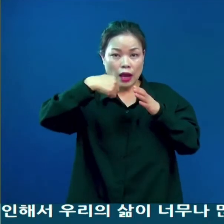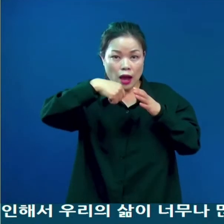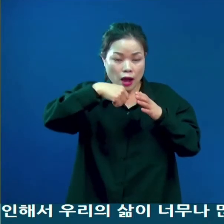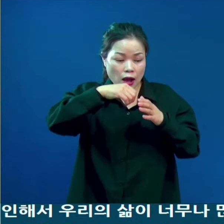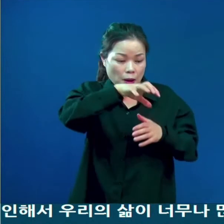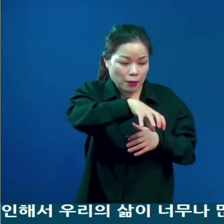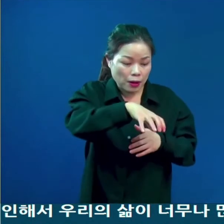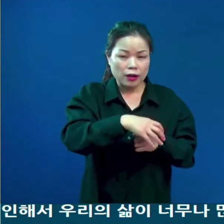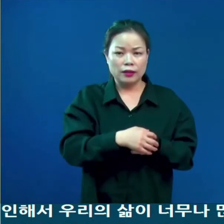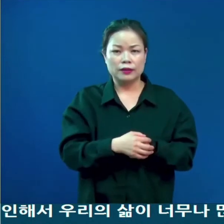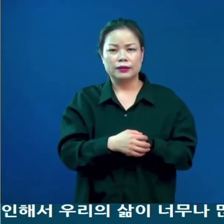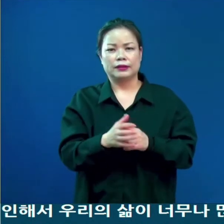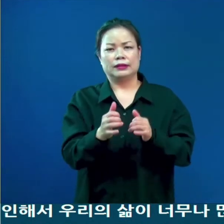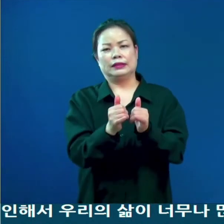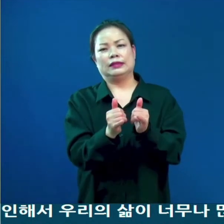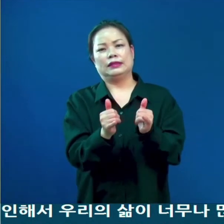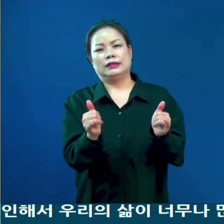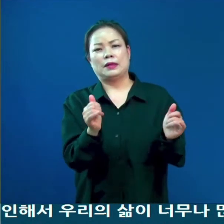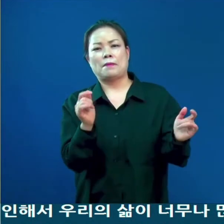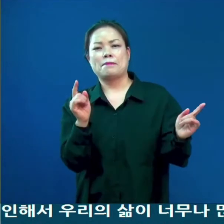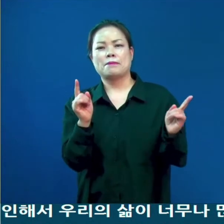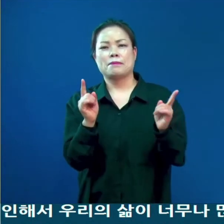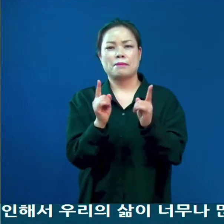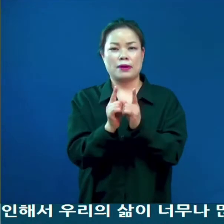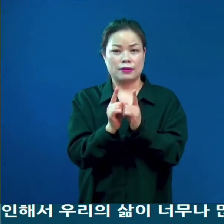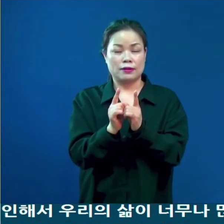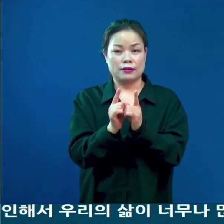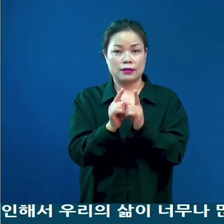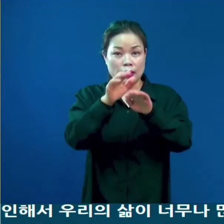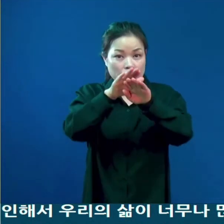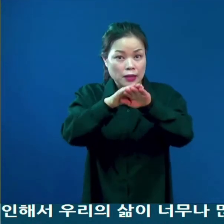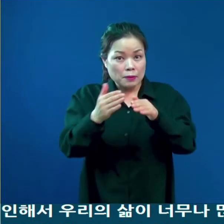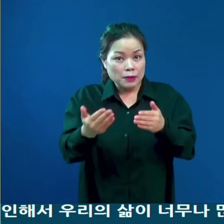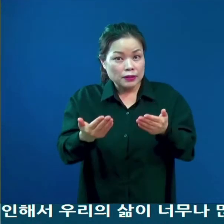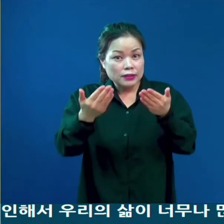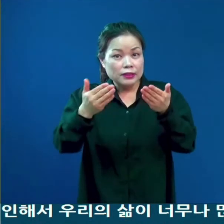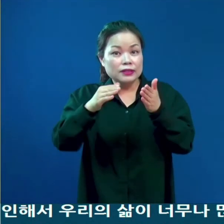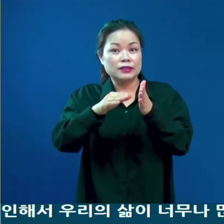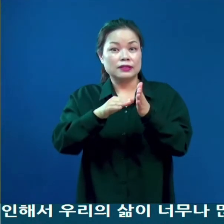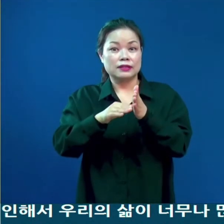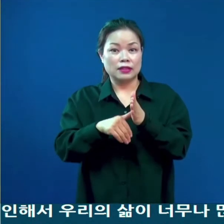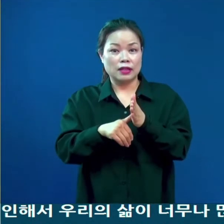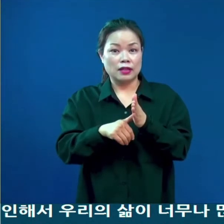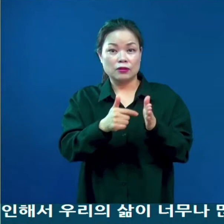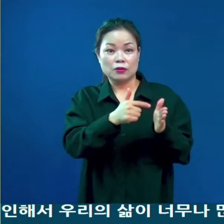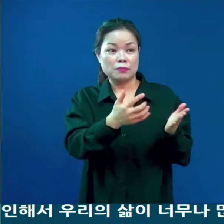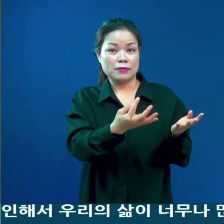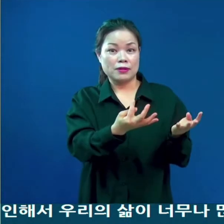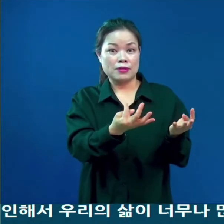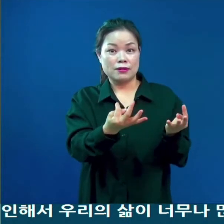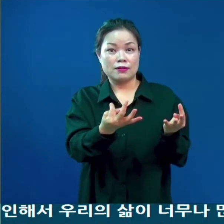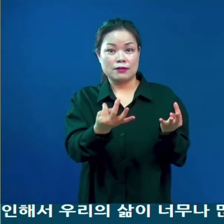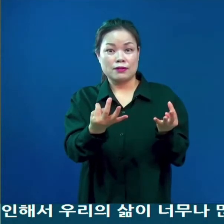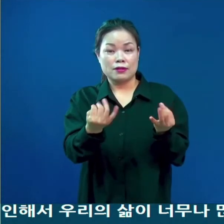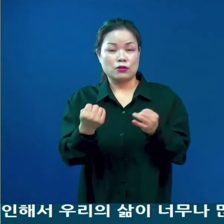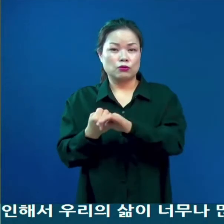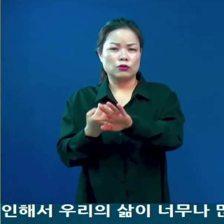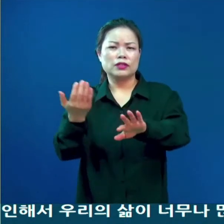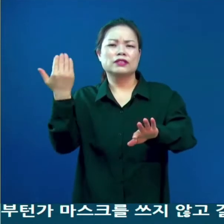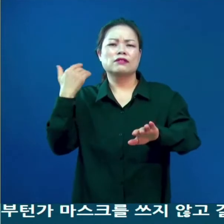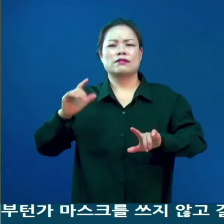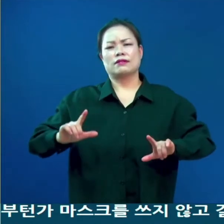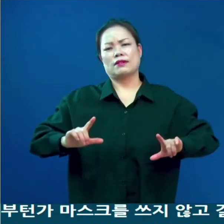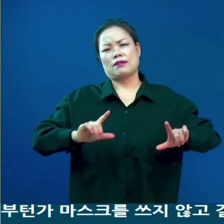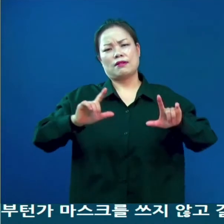가거나 사람을 만나거나 예배를 드릴 때에 너무나도 많은 것들이 우리 이전의